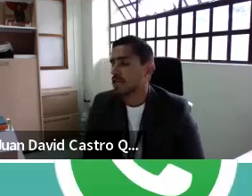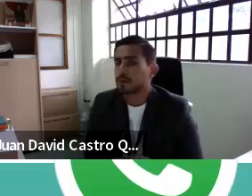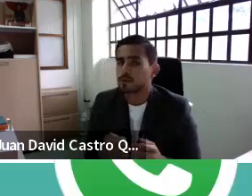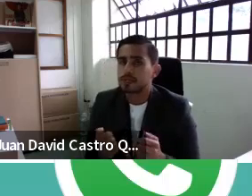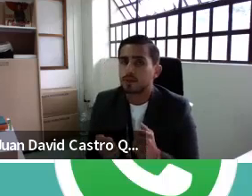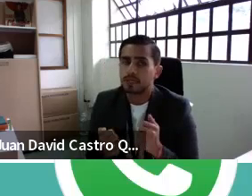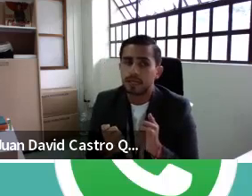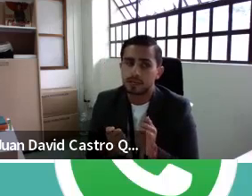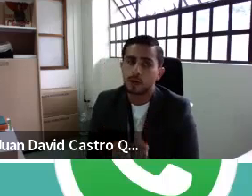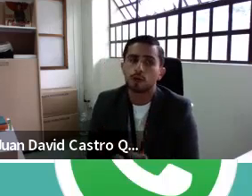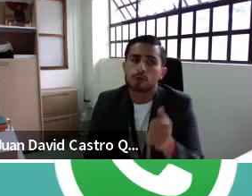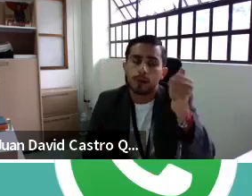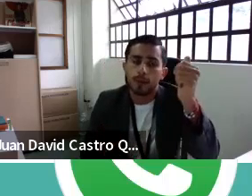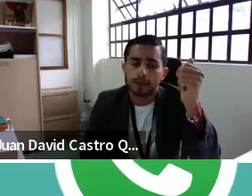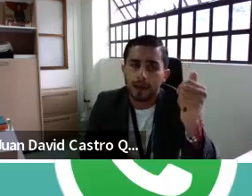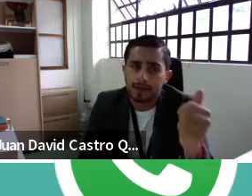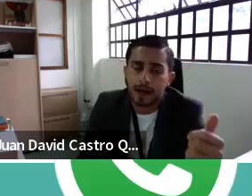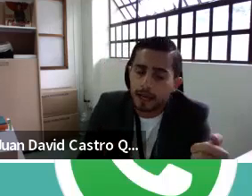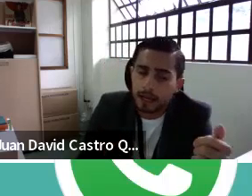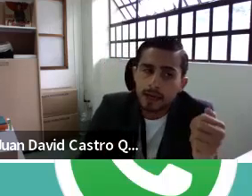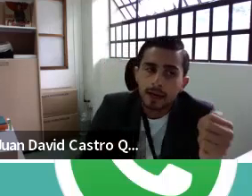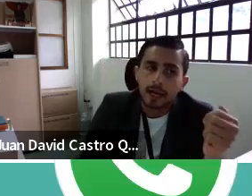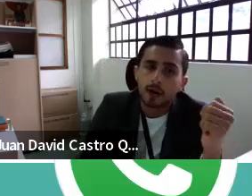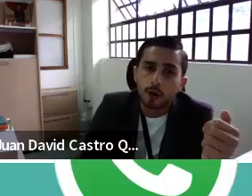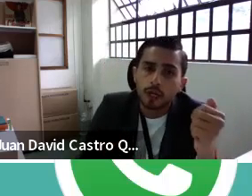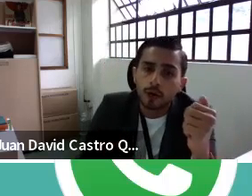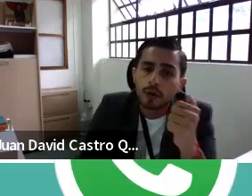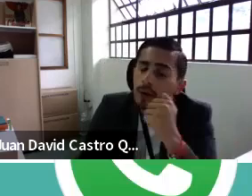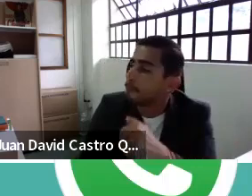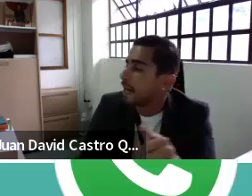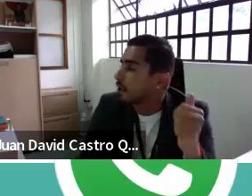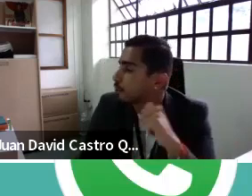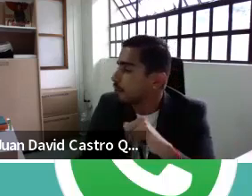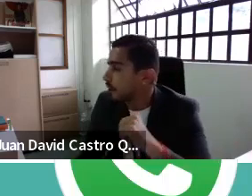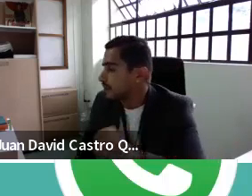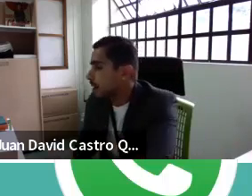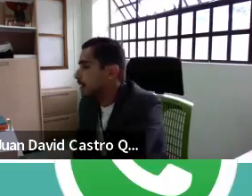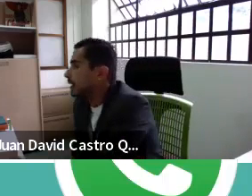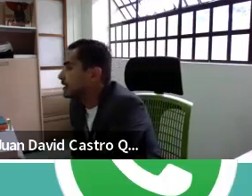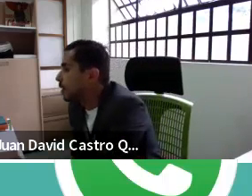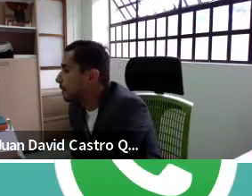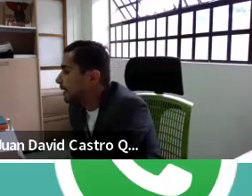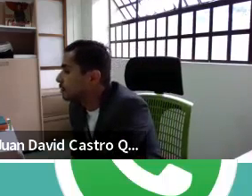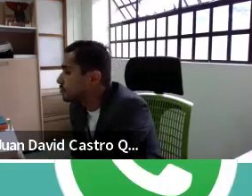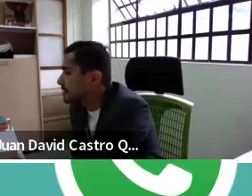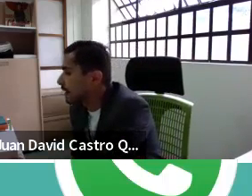las personas que no hayan ingresado al grupo simplemente escanean el código van al grupo de whatsapp y les voy a pedir entonces que